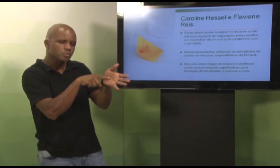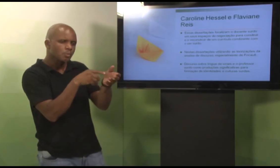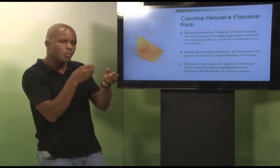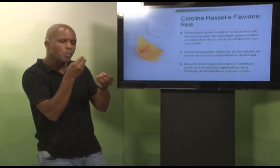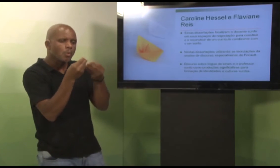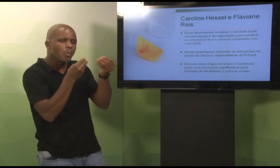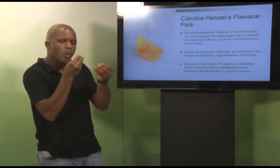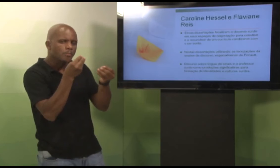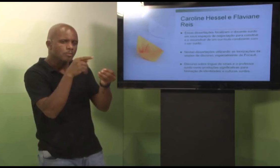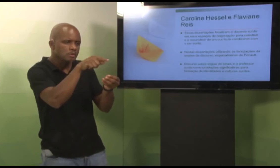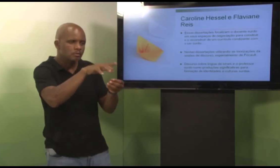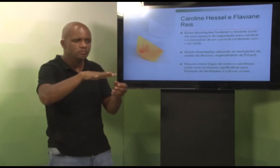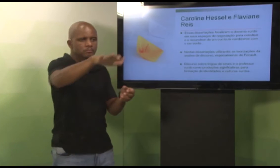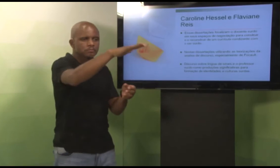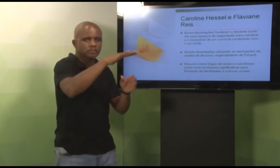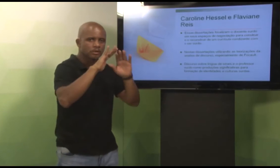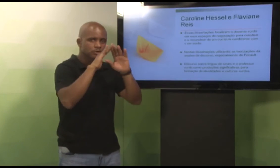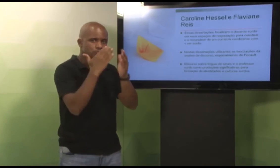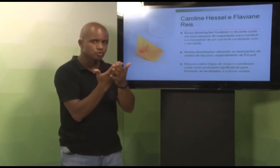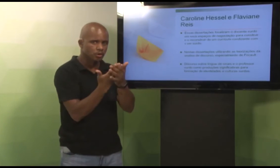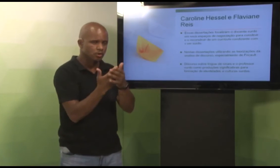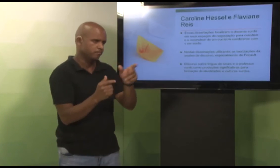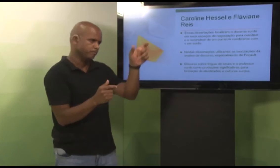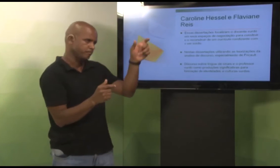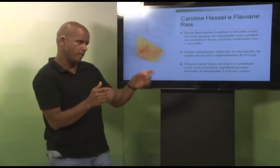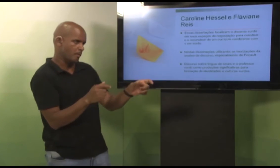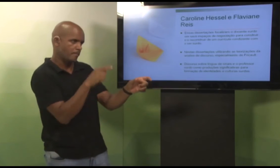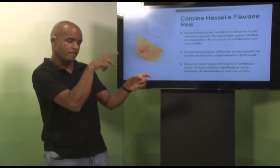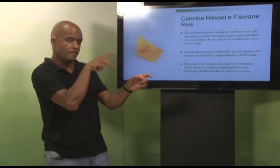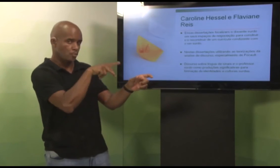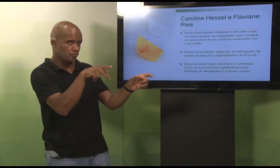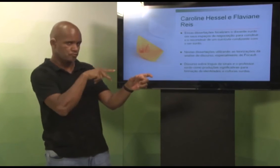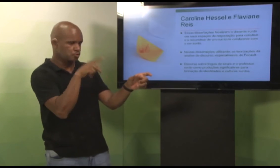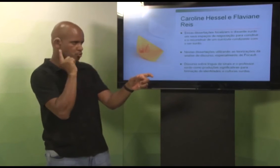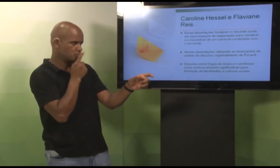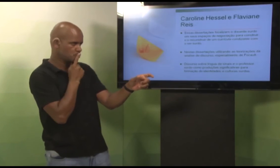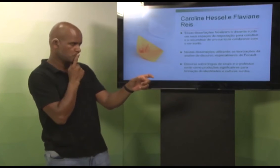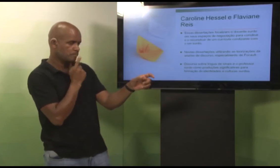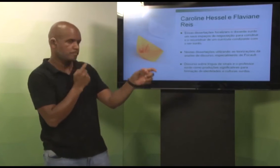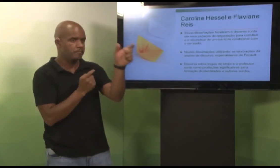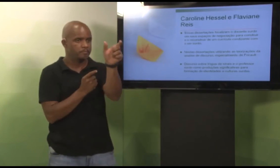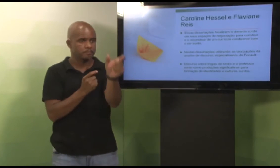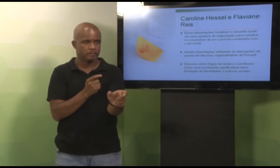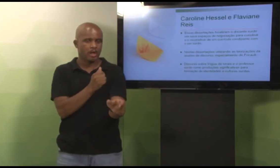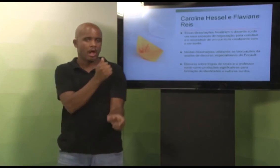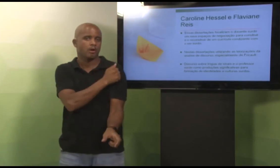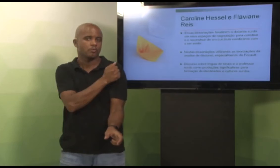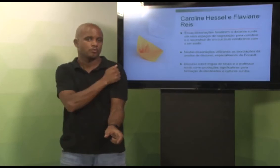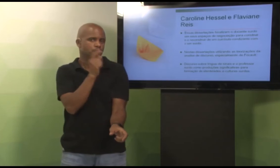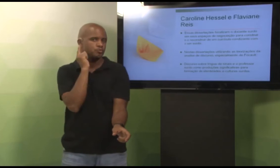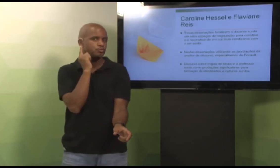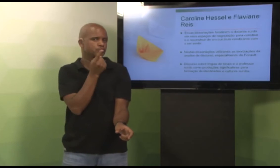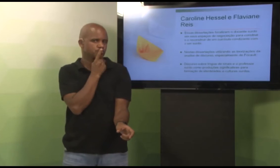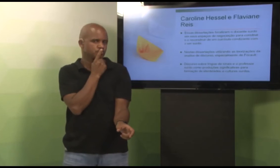de práticas discursivas que foram analisadas na perspectiva de Foucault. Então, tem um